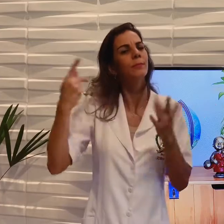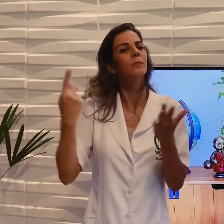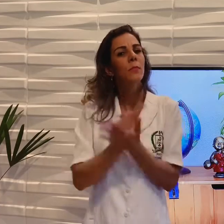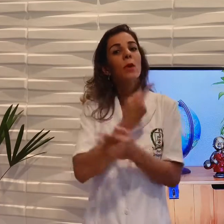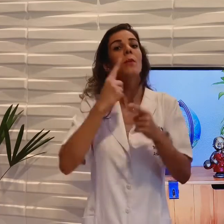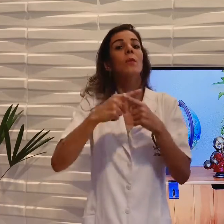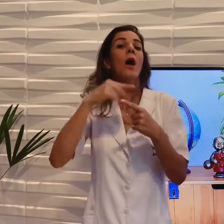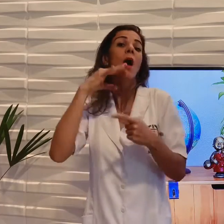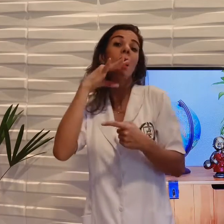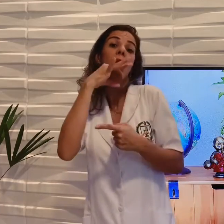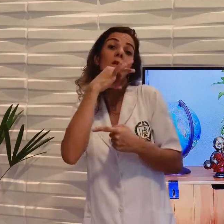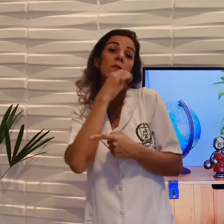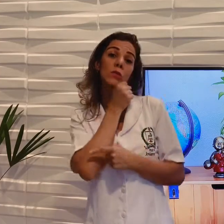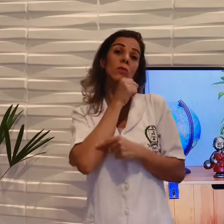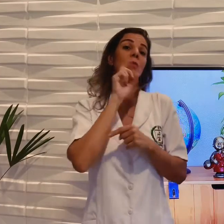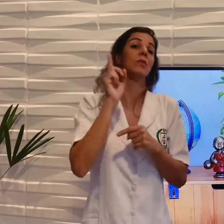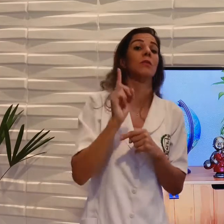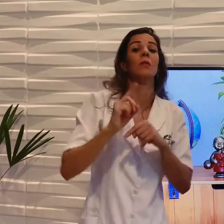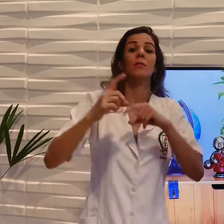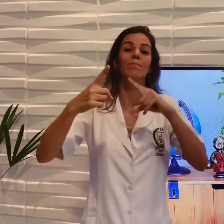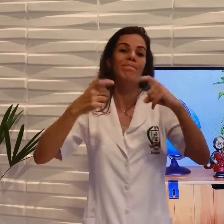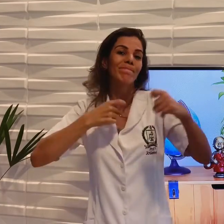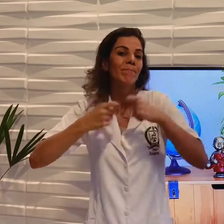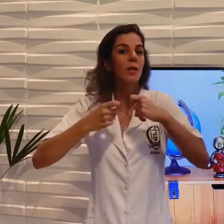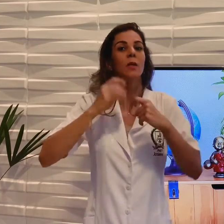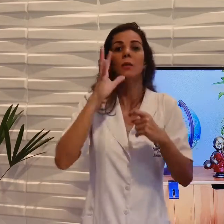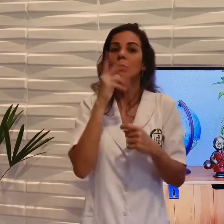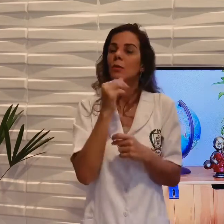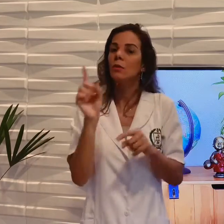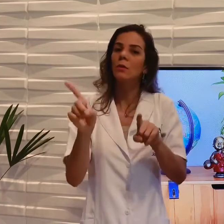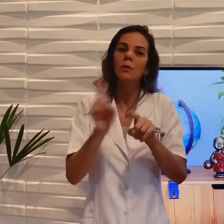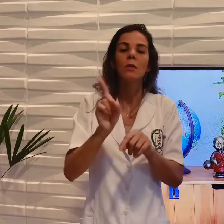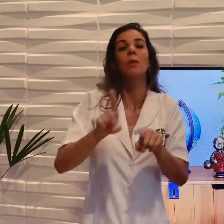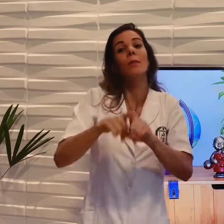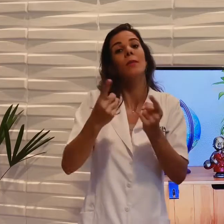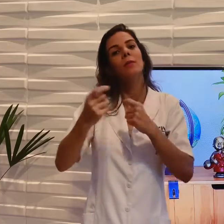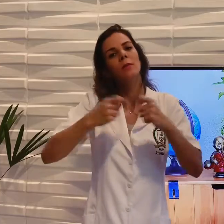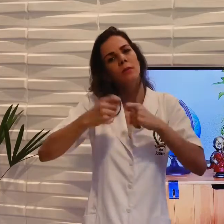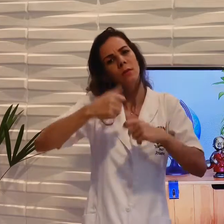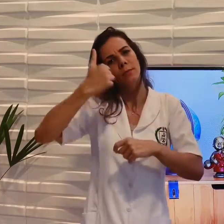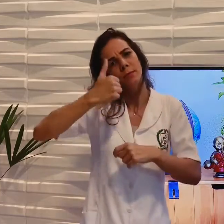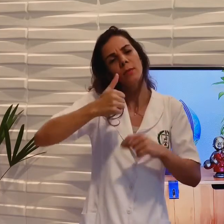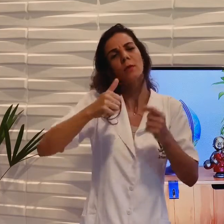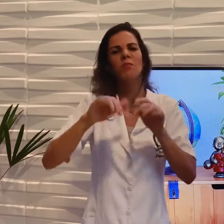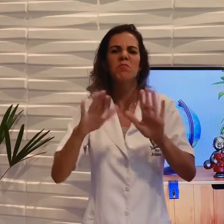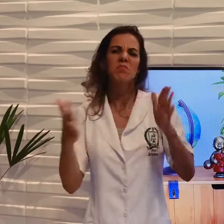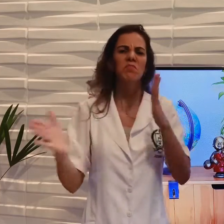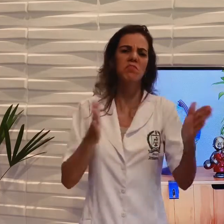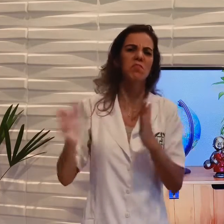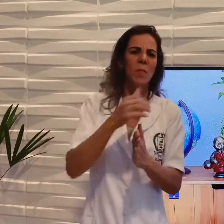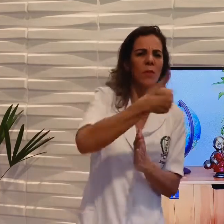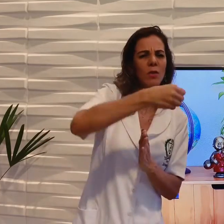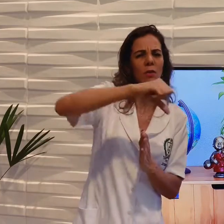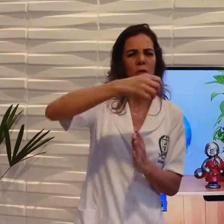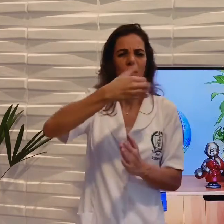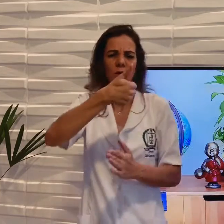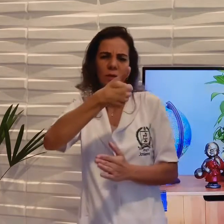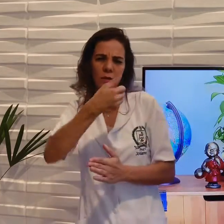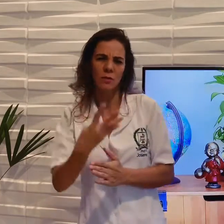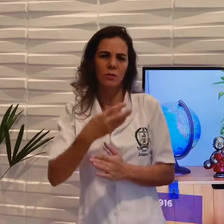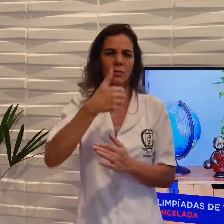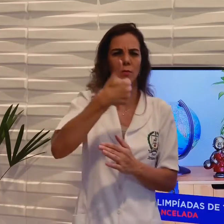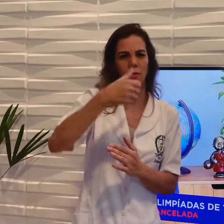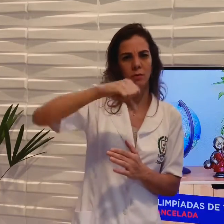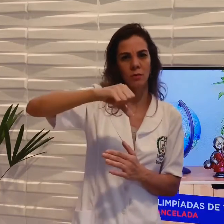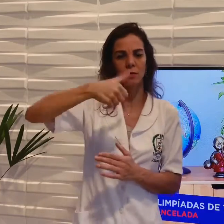porque acharam que os confrontos não iam durar tanto tempo assim. Na verdade, a Primeira Guerra Mundial aconteceu entre 1914 e 1918, ou